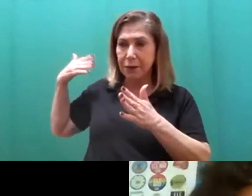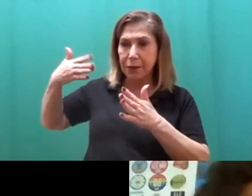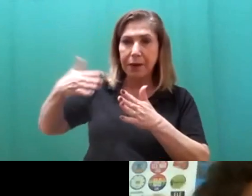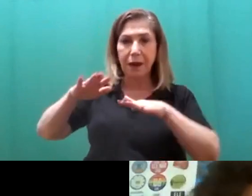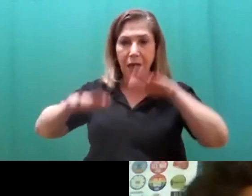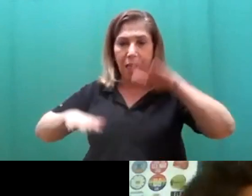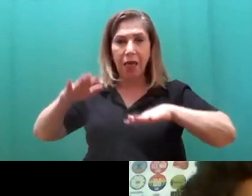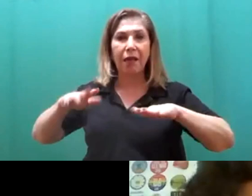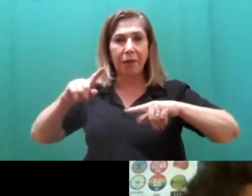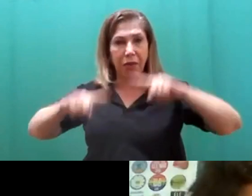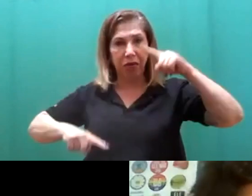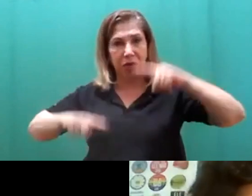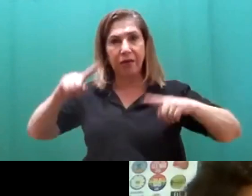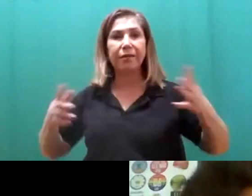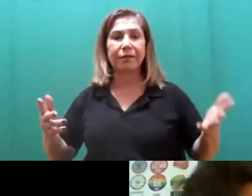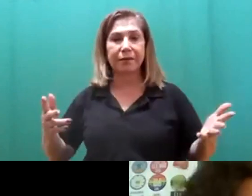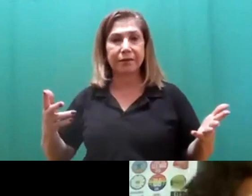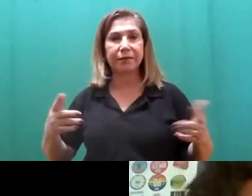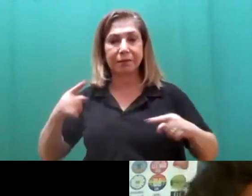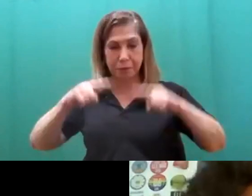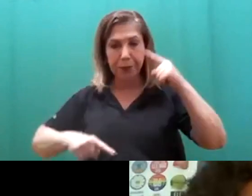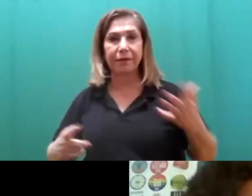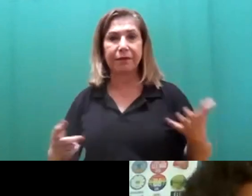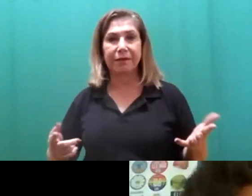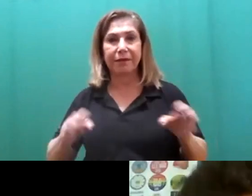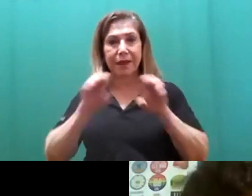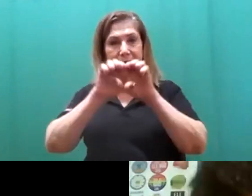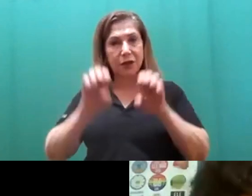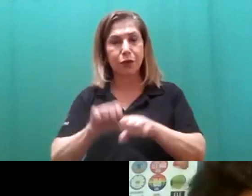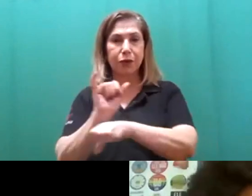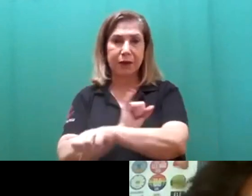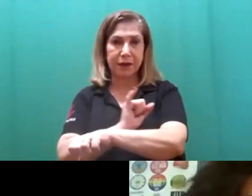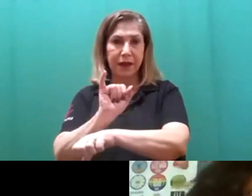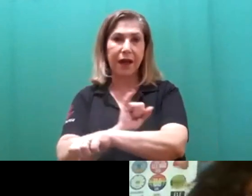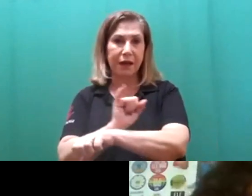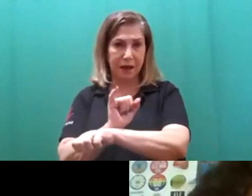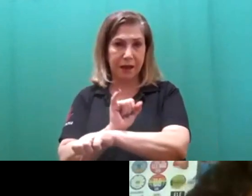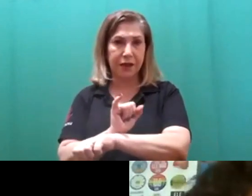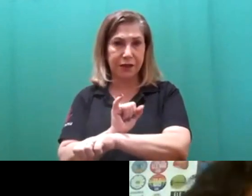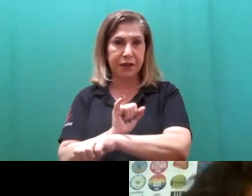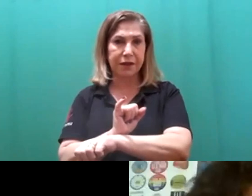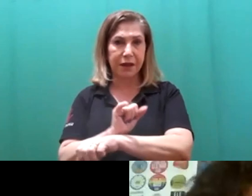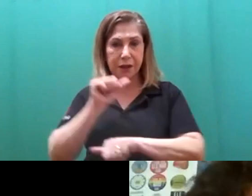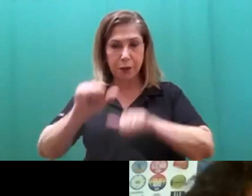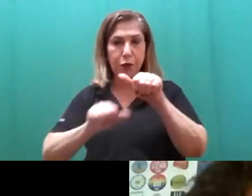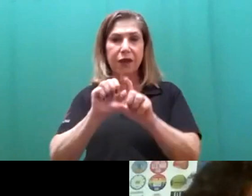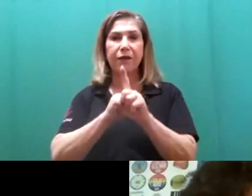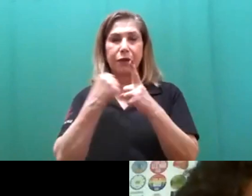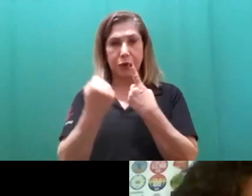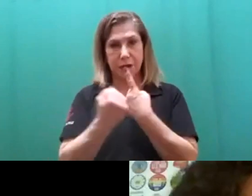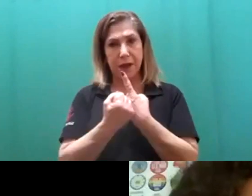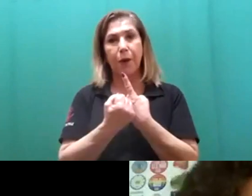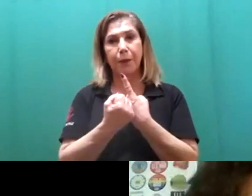e aí que vão gerar realmente estruturas e estratégias estruturantes de modificação social, né? Então,